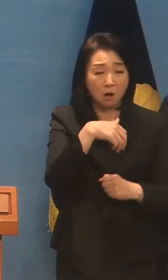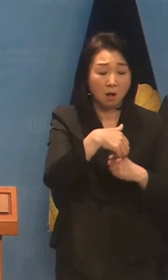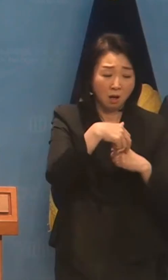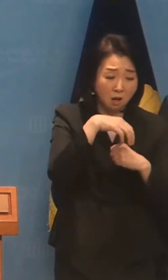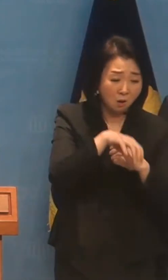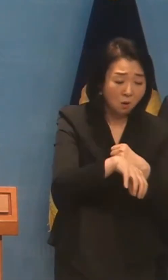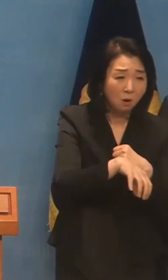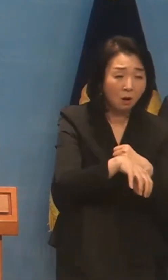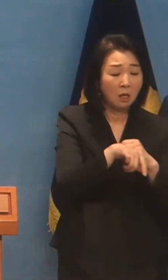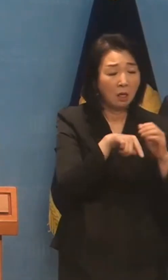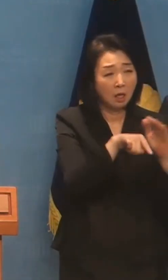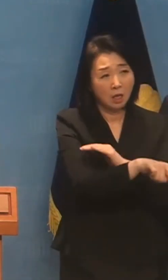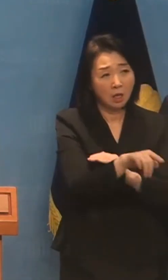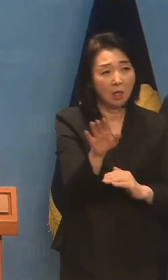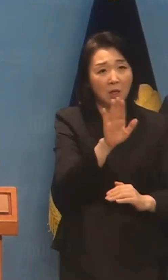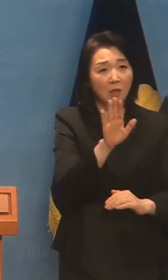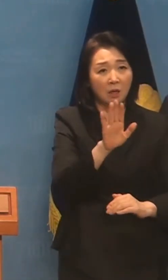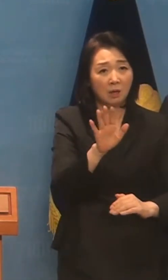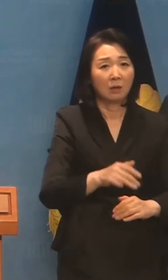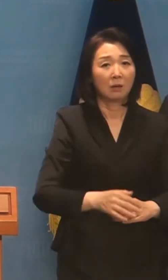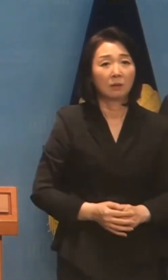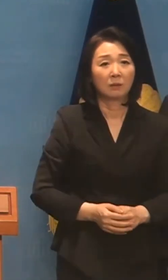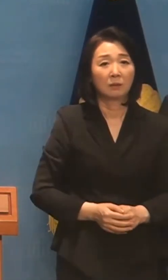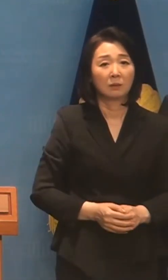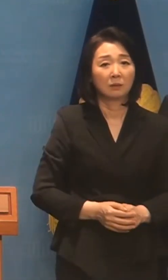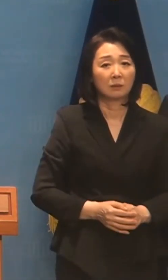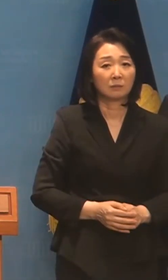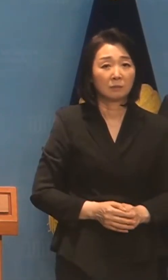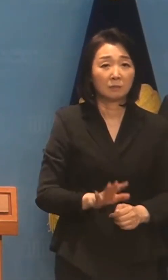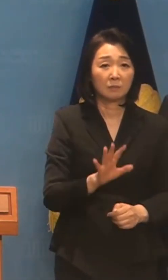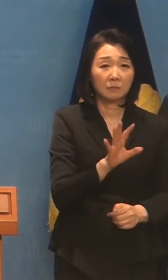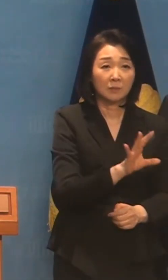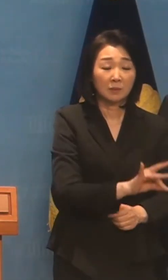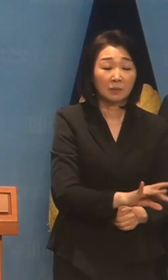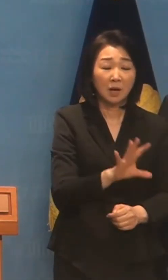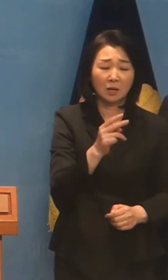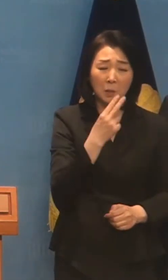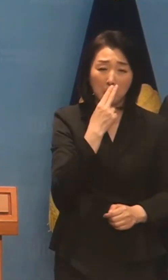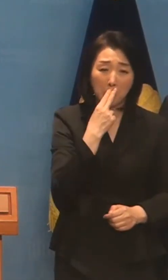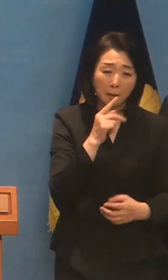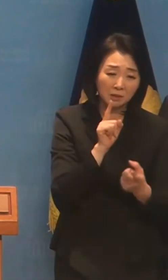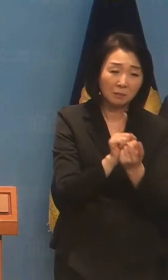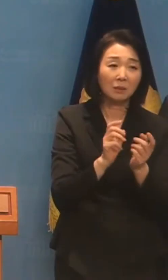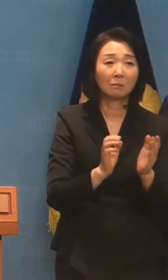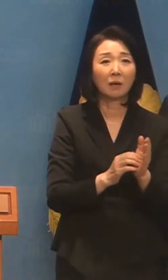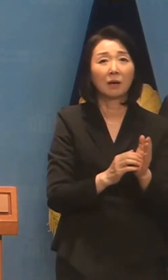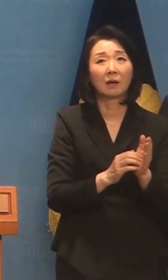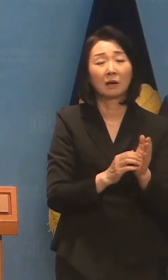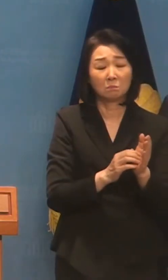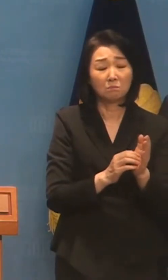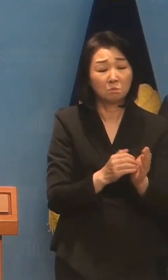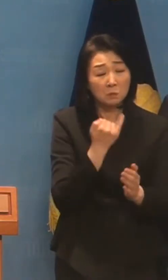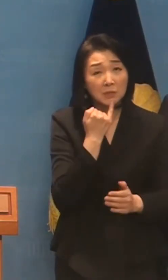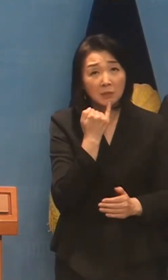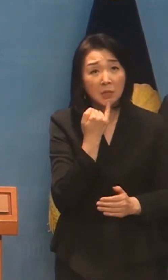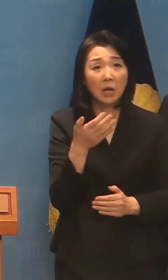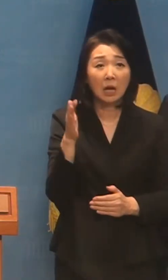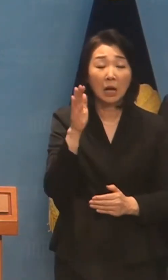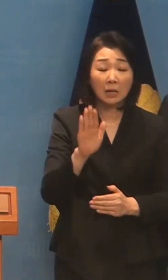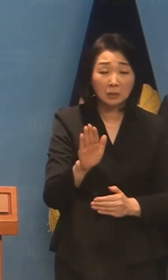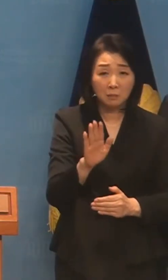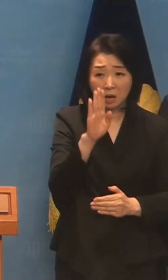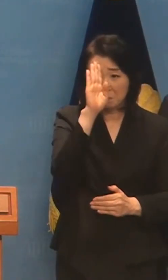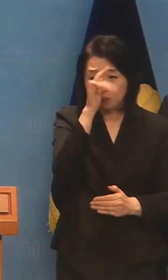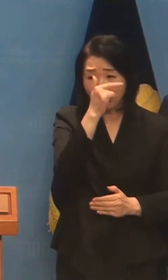가지 못합니다. 가끔 걸리는 감기는 모르겠지만 큰